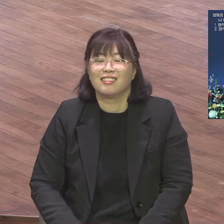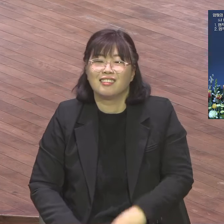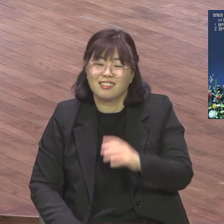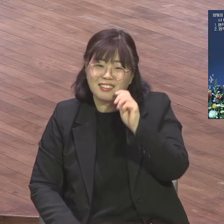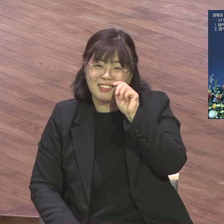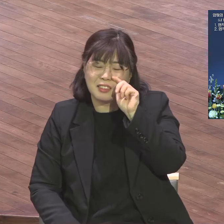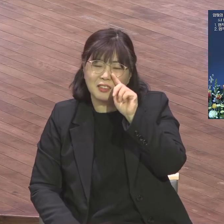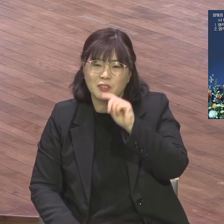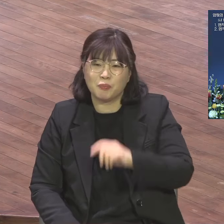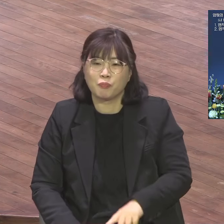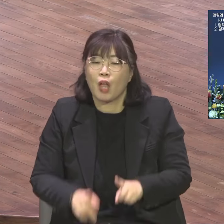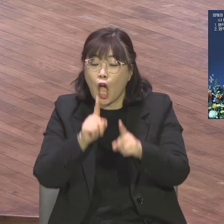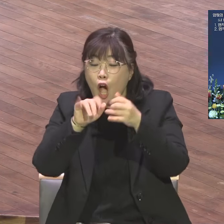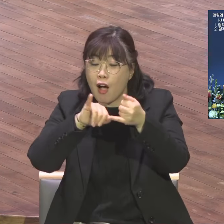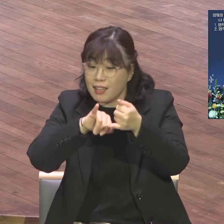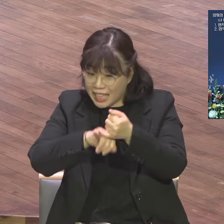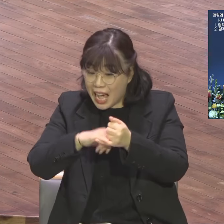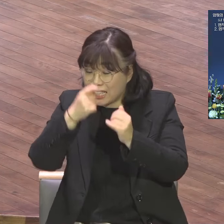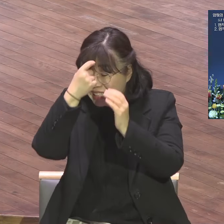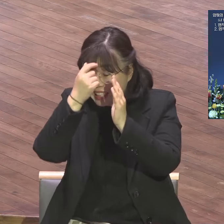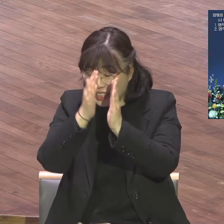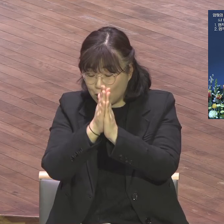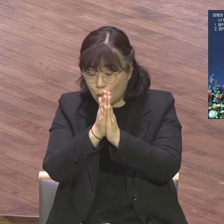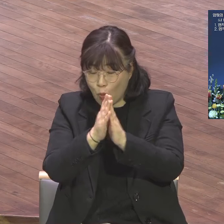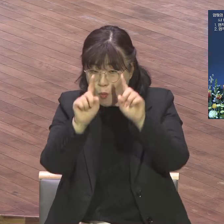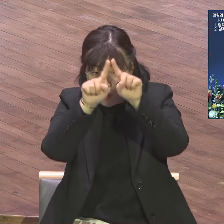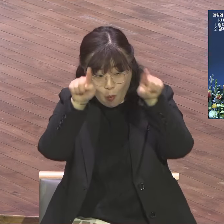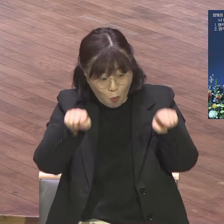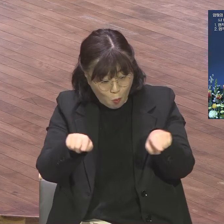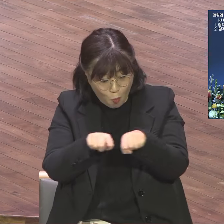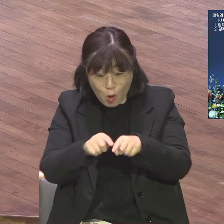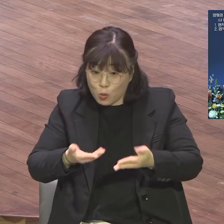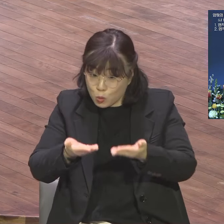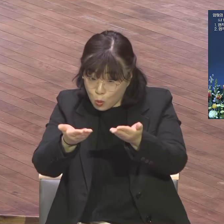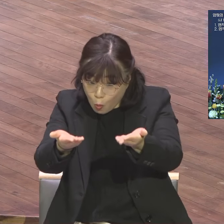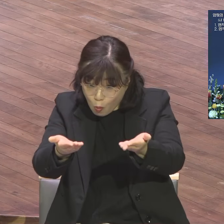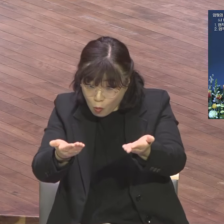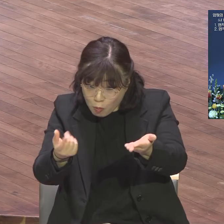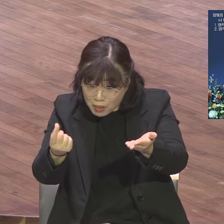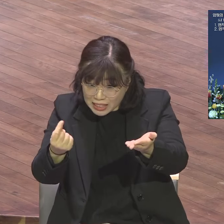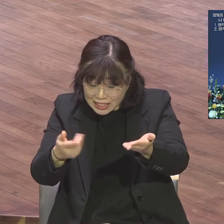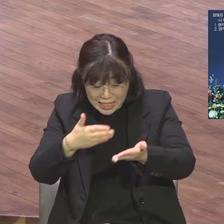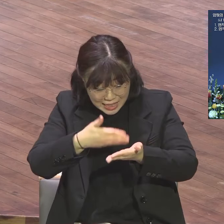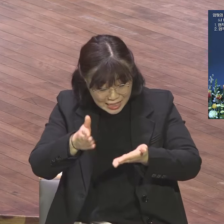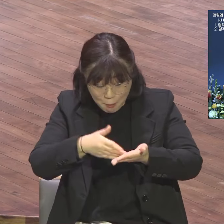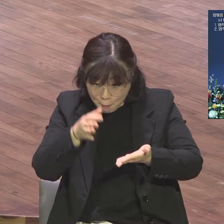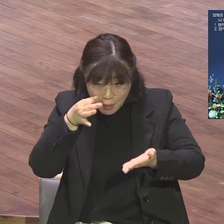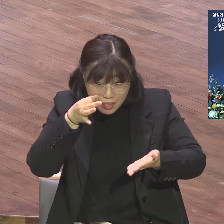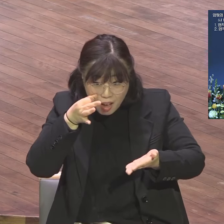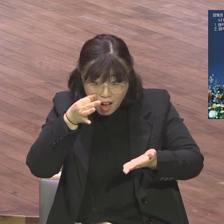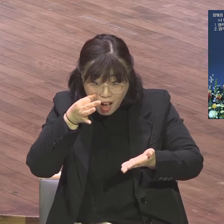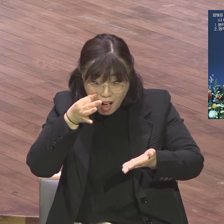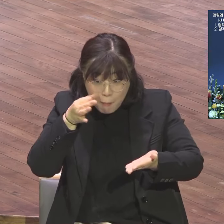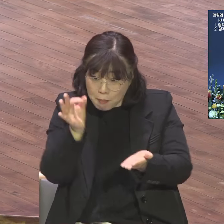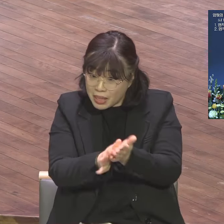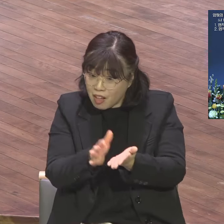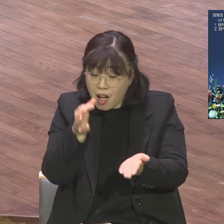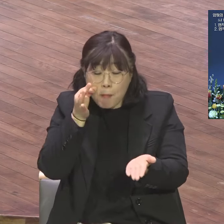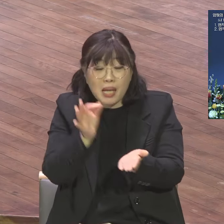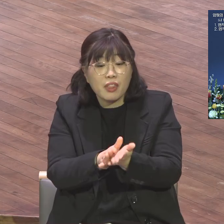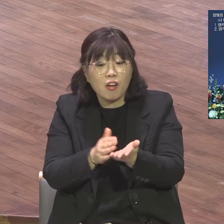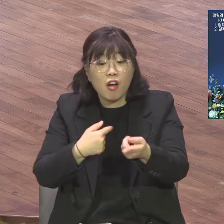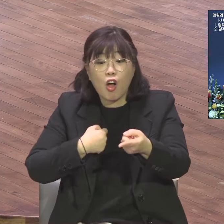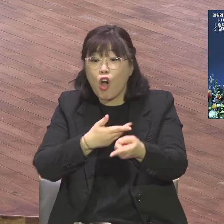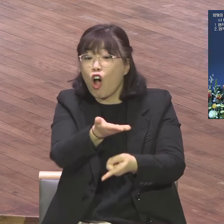근데 언약 기도문 속에 그 배경 그림 보셨어요? 보신도 손들어 봐. 그 속에 배경